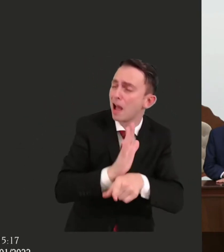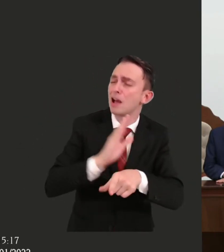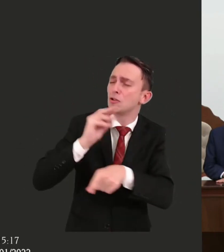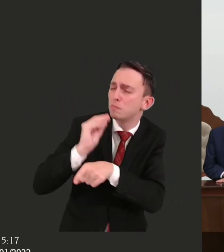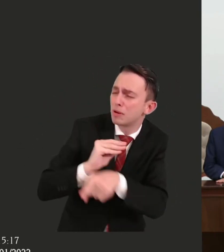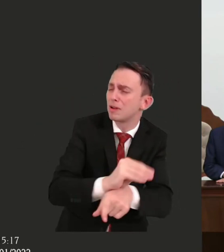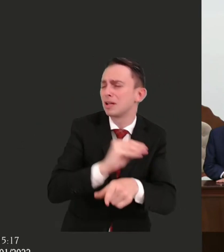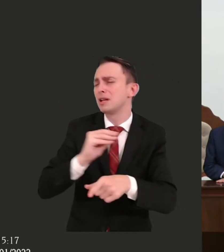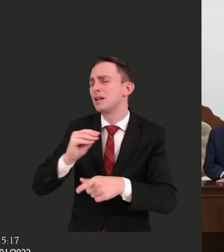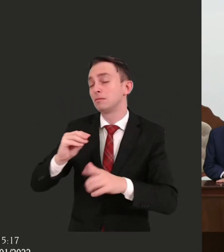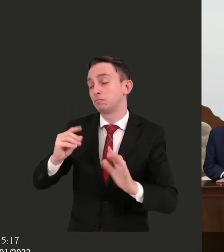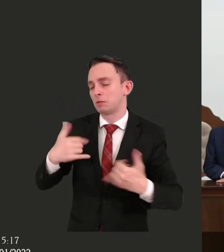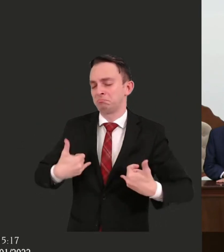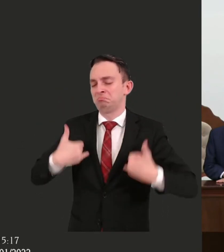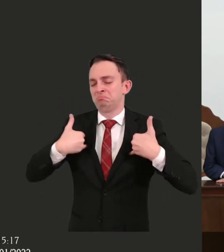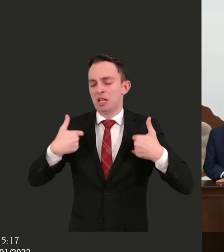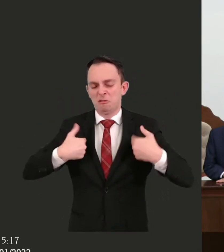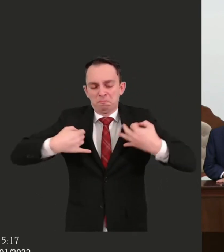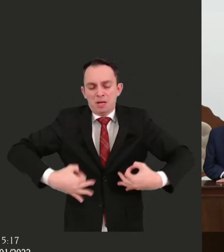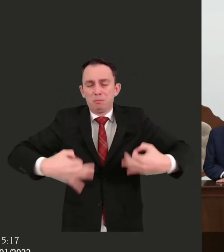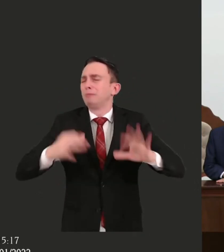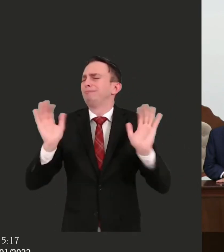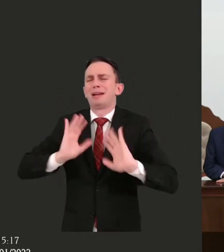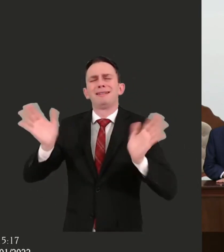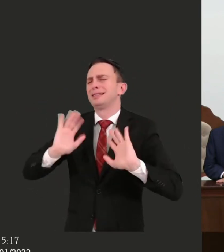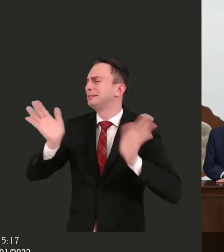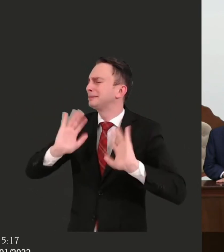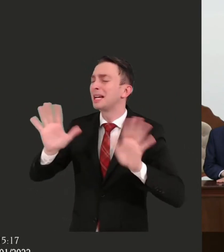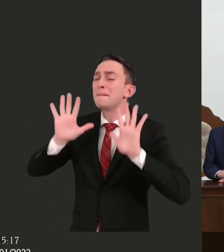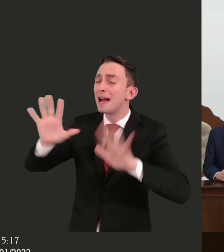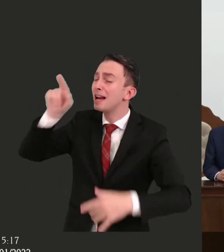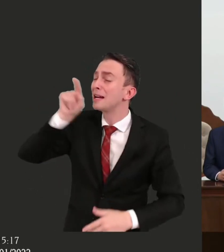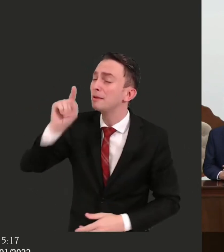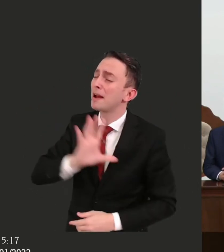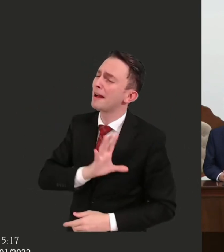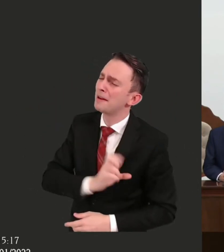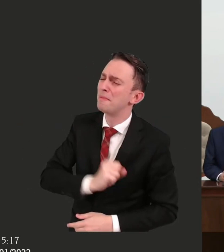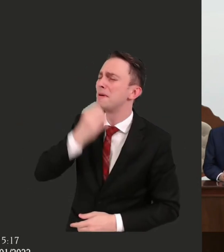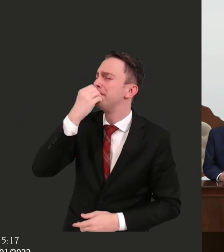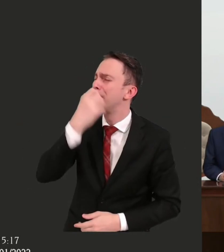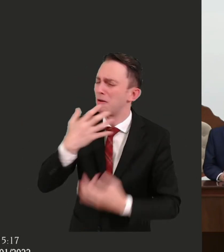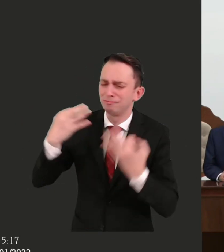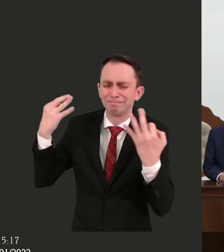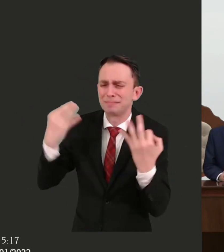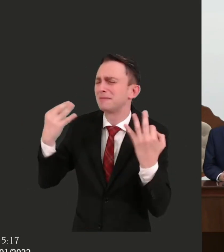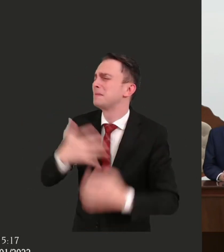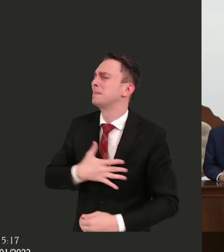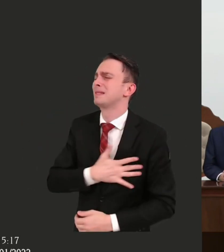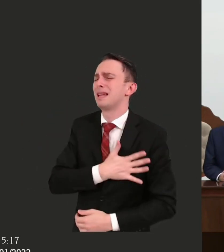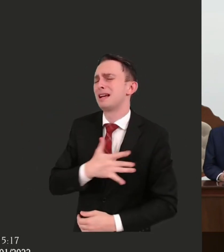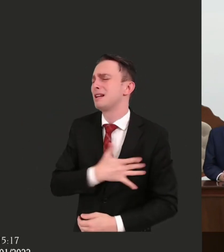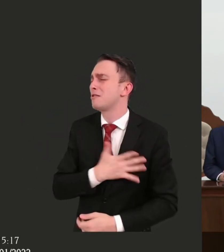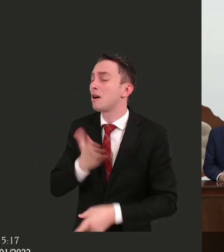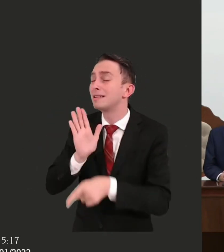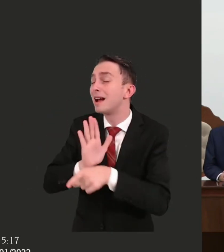merecemos, Senhor, essa salvação, mas o Teu amor, a Tua bondade tem sido grande, Senhor.